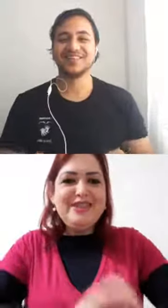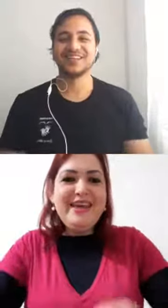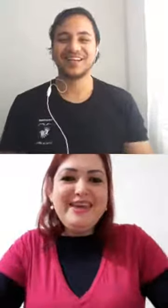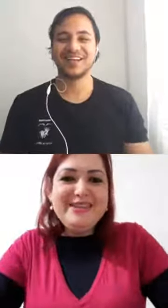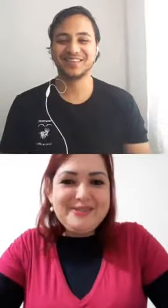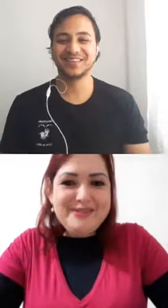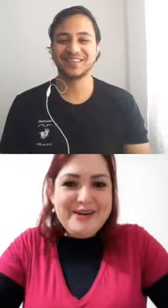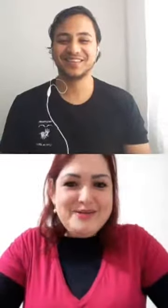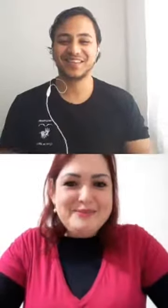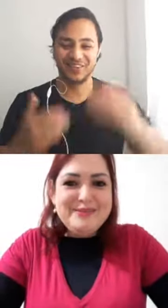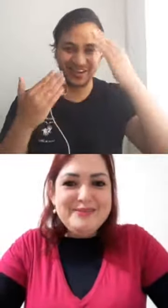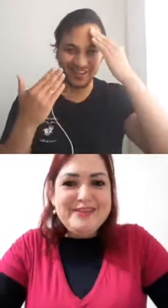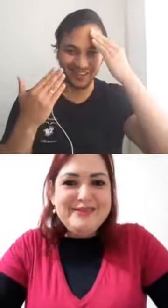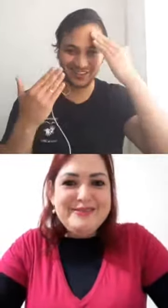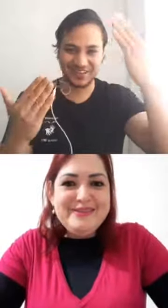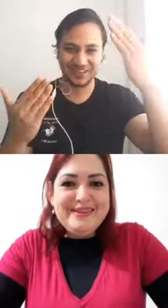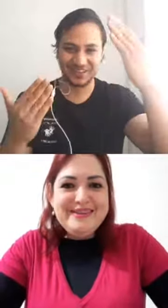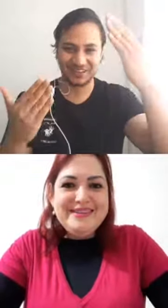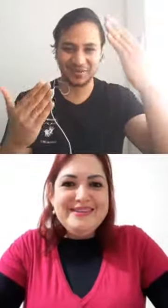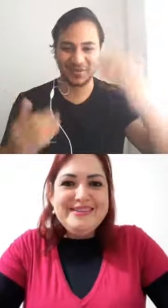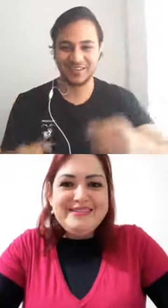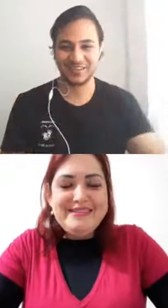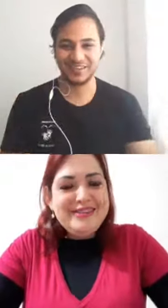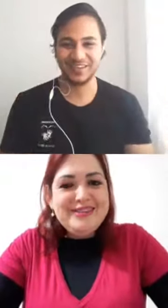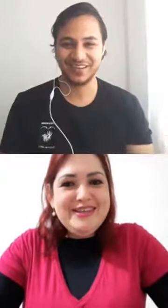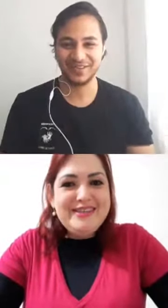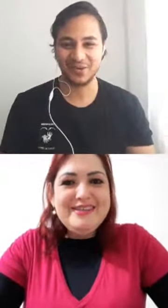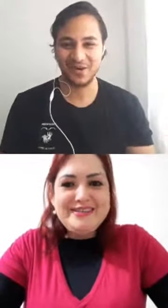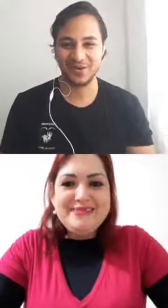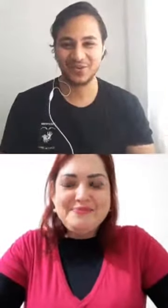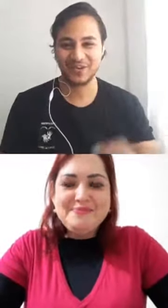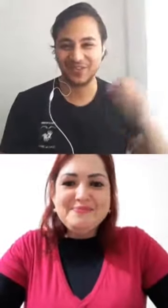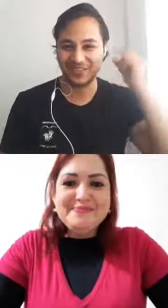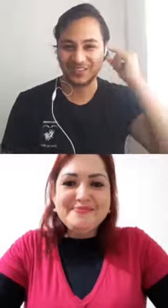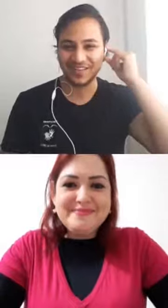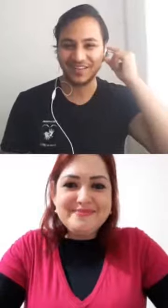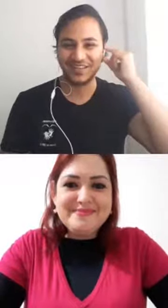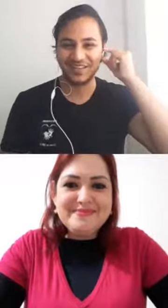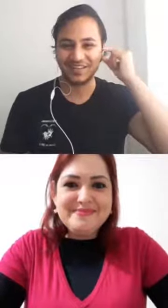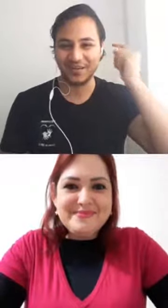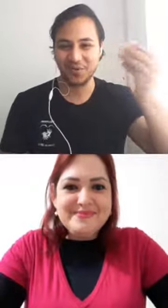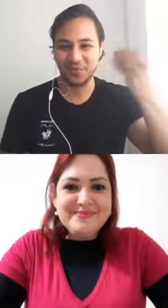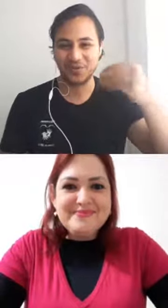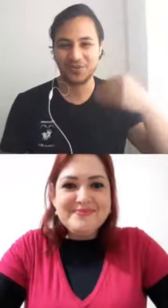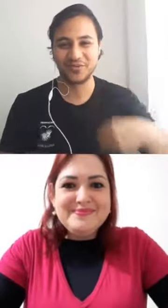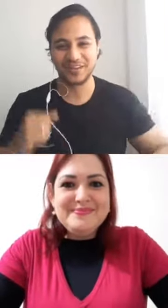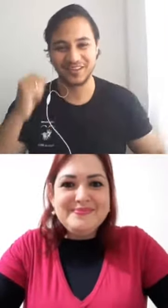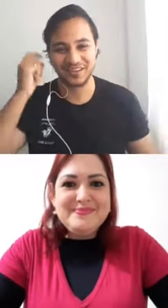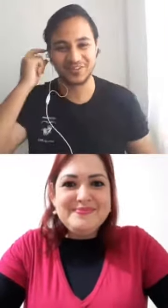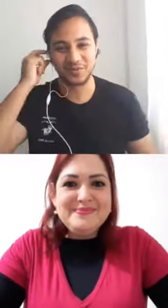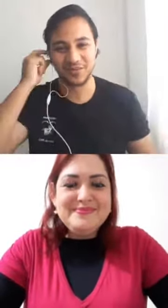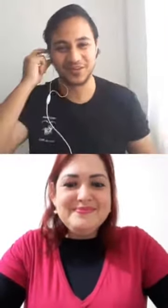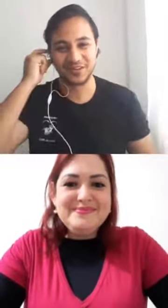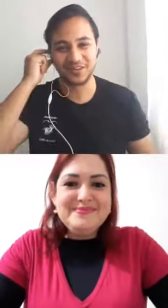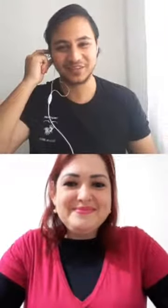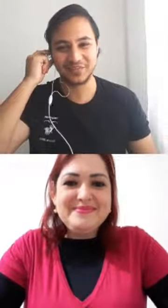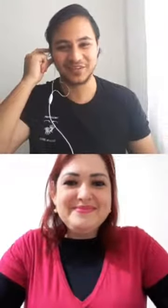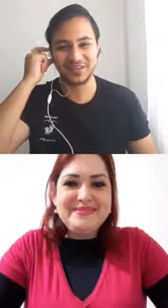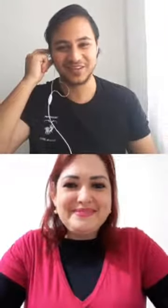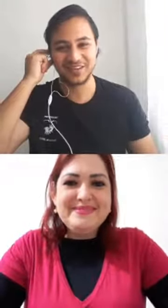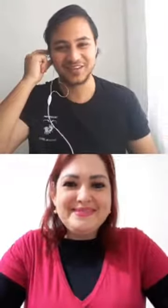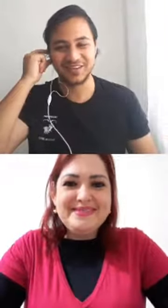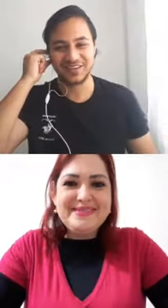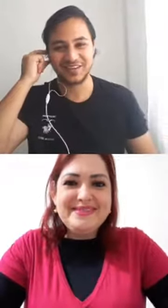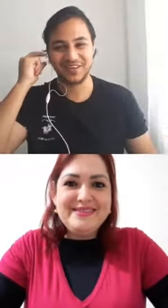acho que E é isso, aí, né, eu Robson? agradeço, né, sua Eu presença acho aqui. Foi uma honra aí conversar, saber um pouco sobre, né, a sua opinião da nossa